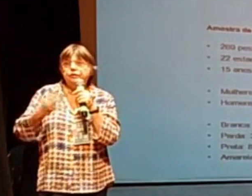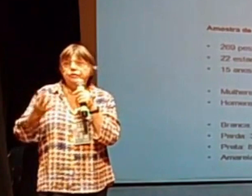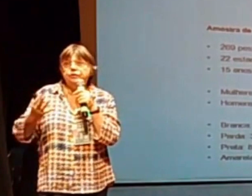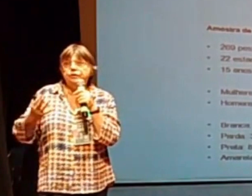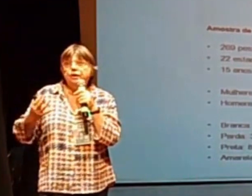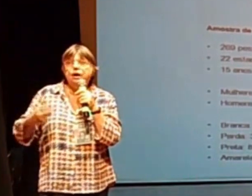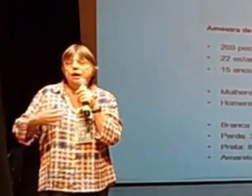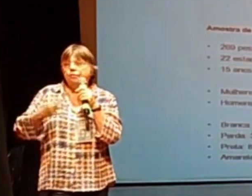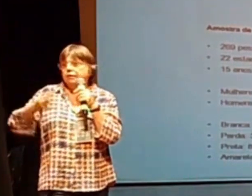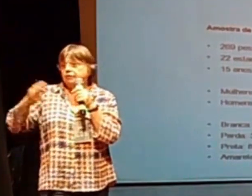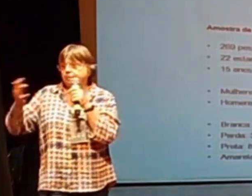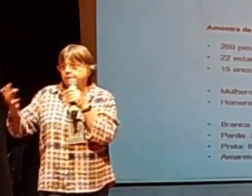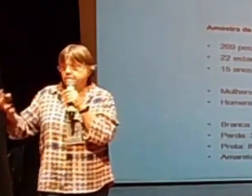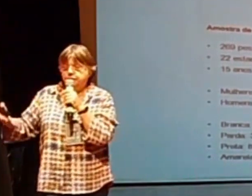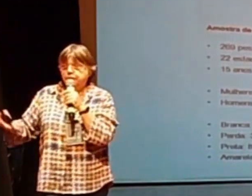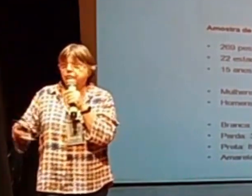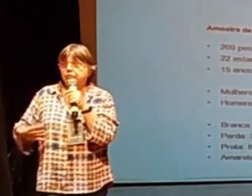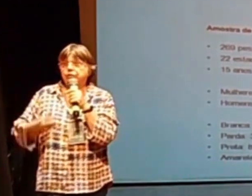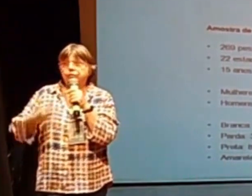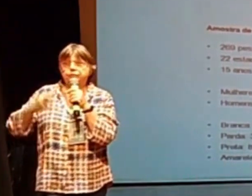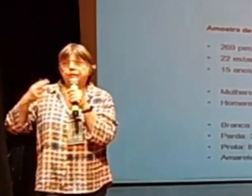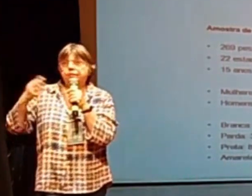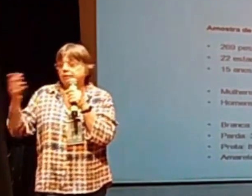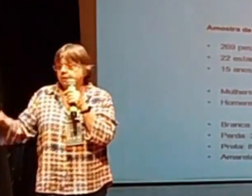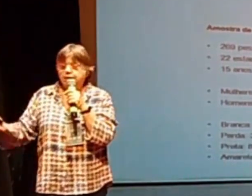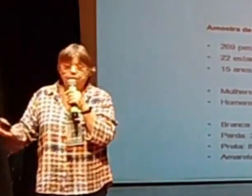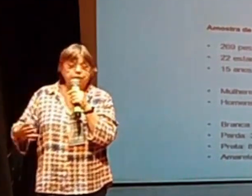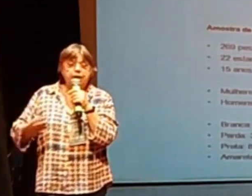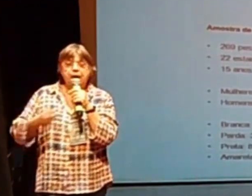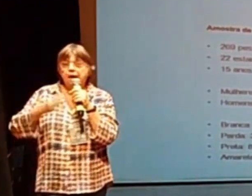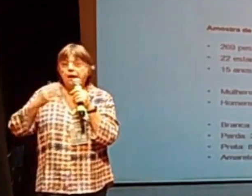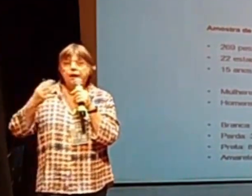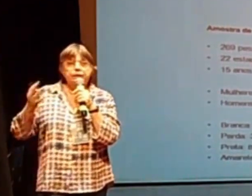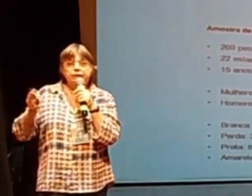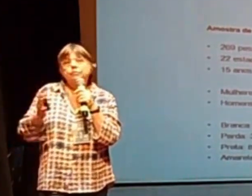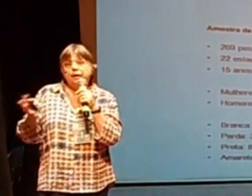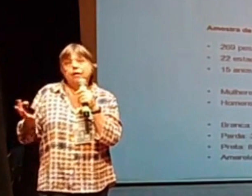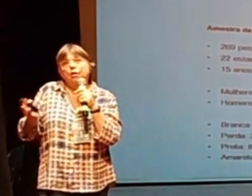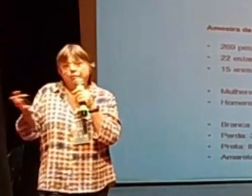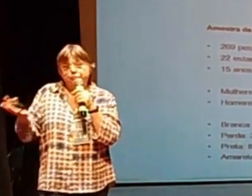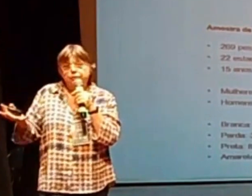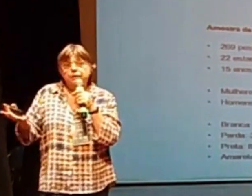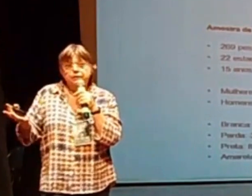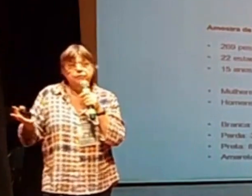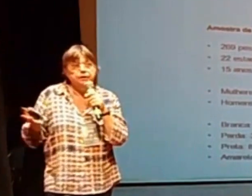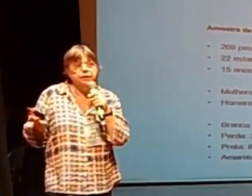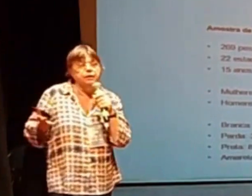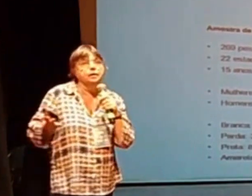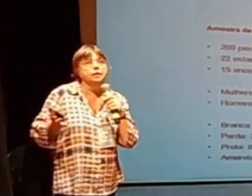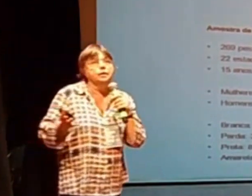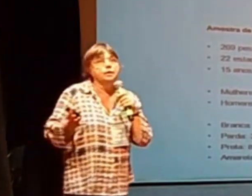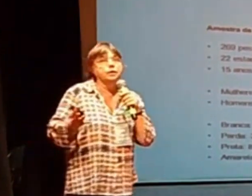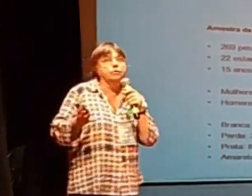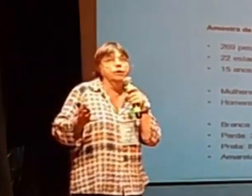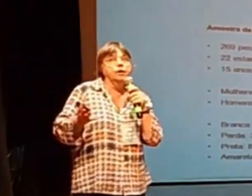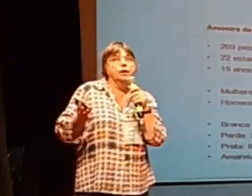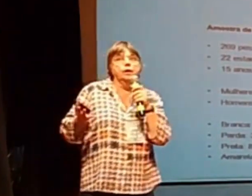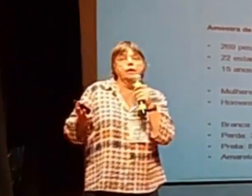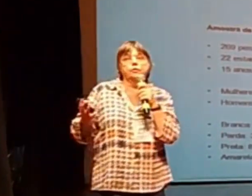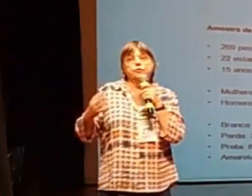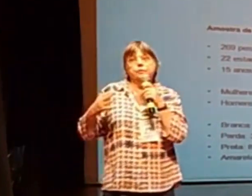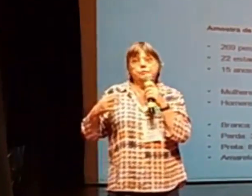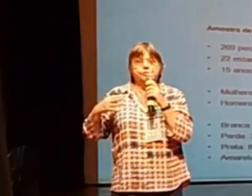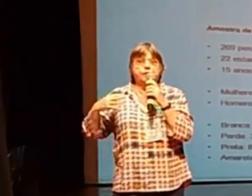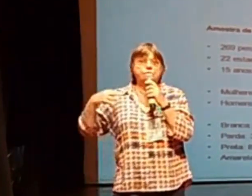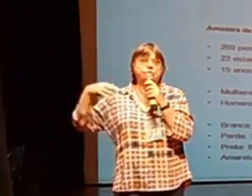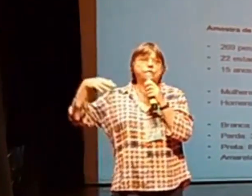estatística que diga quantas pessoas têm escoliose no Brasil, em que lugar. Não tem, óbvio, né? Não tem. Então,